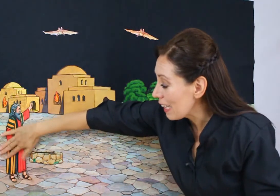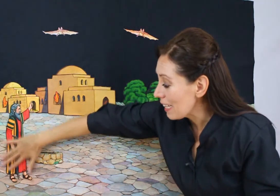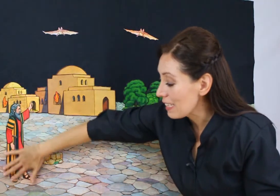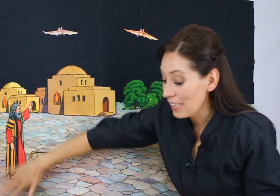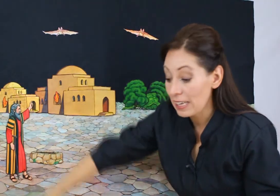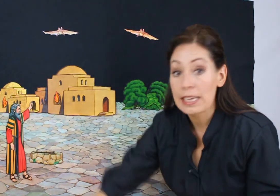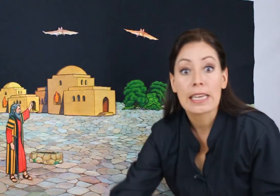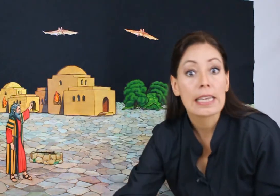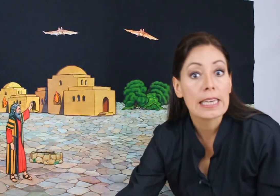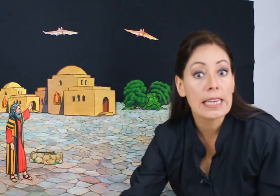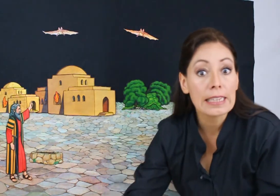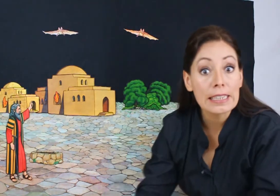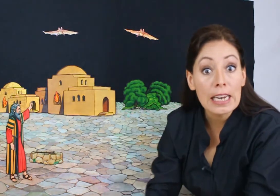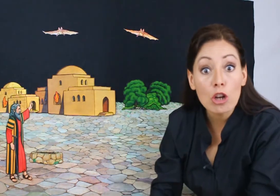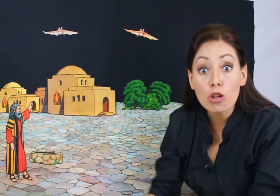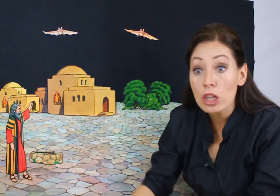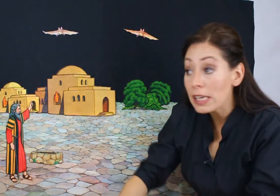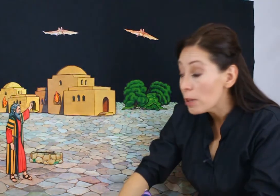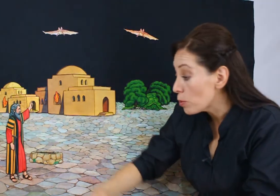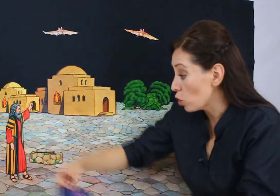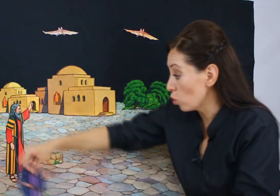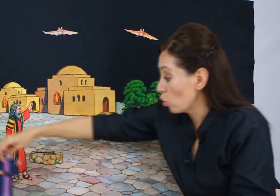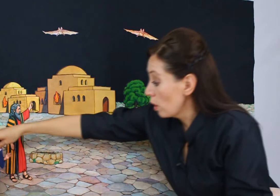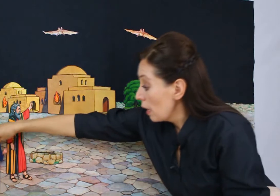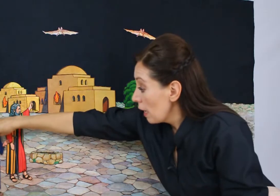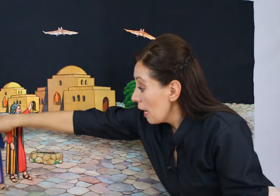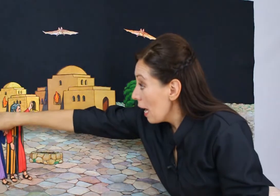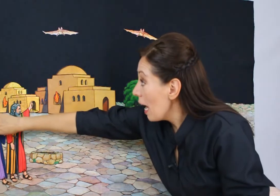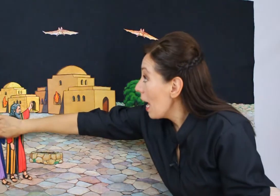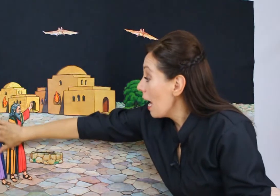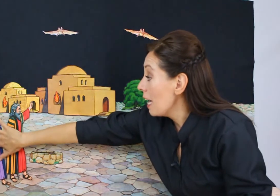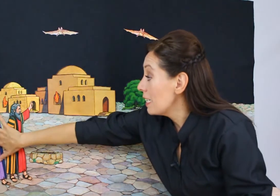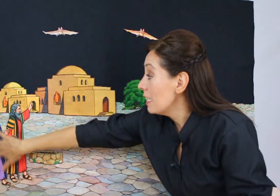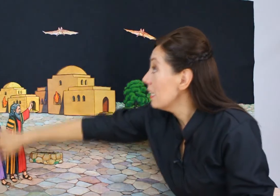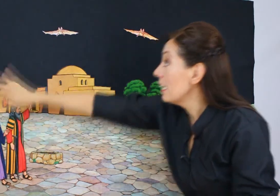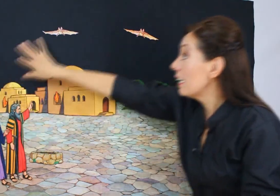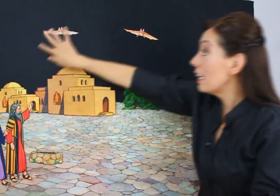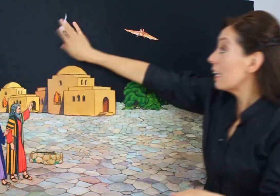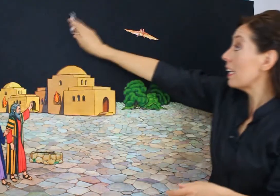israelitas y entre los egipcios. Allí